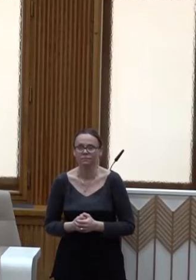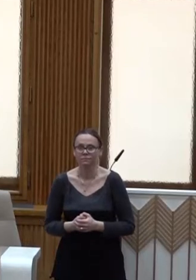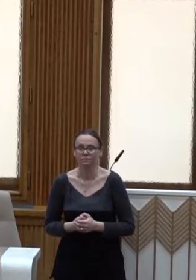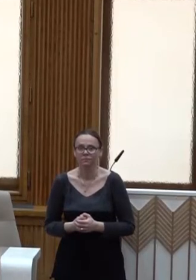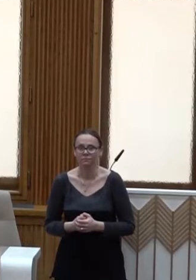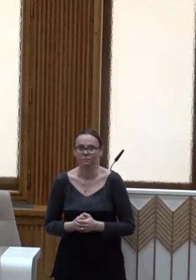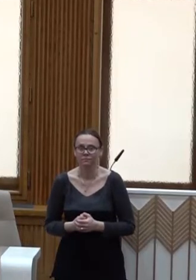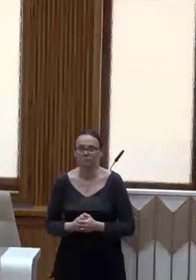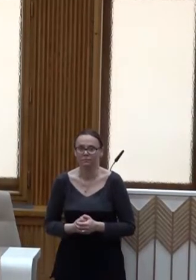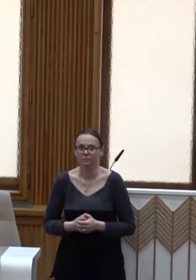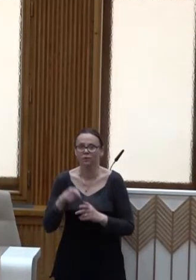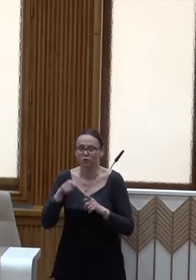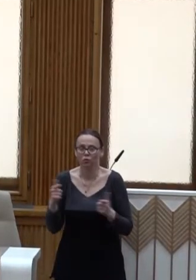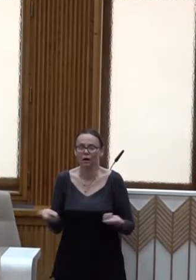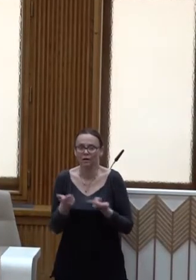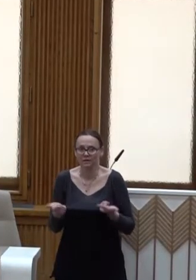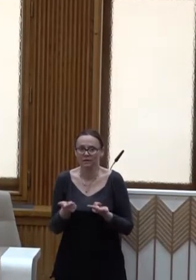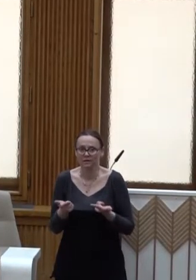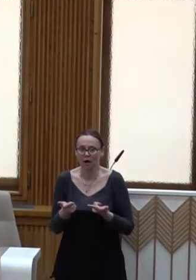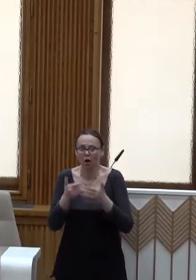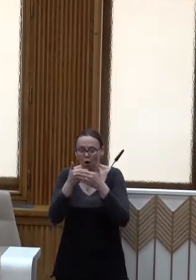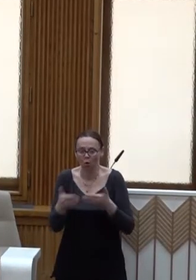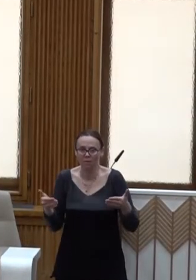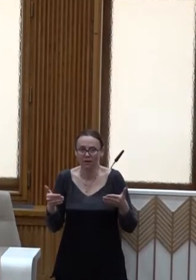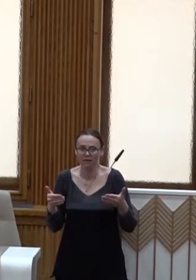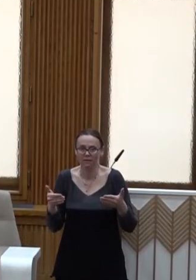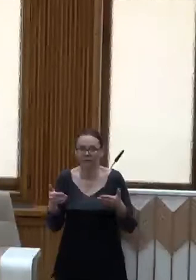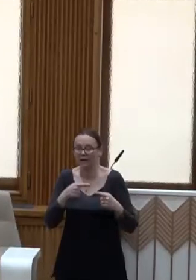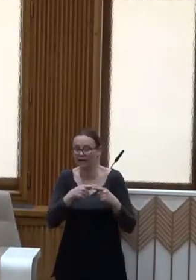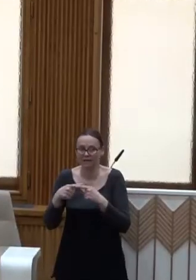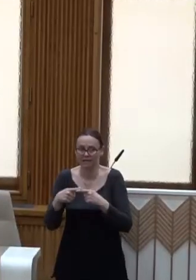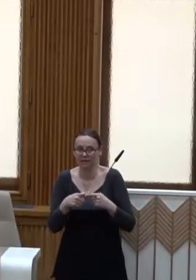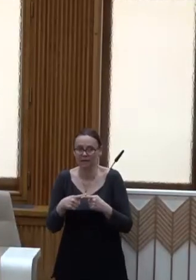Tukaj se da bistveno omejiti rizike.